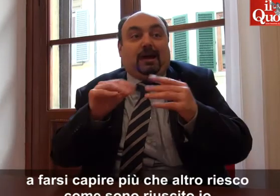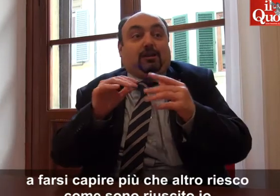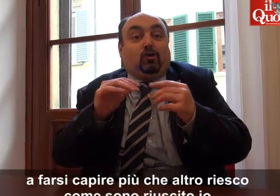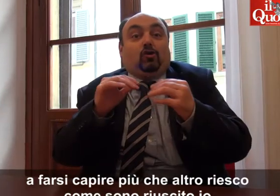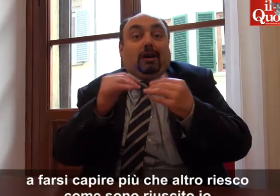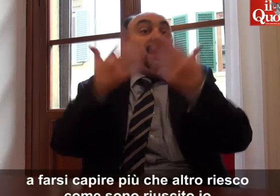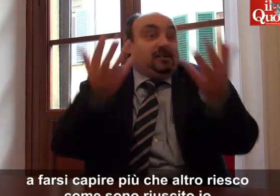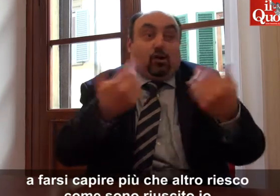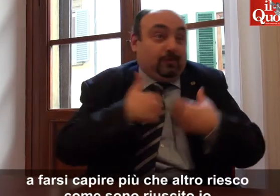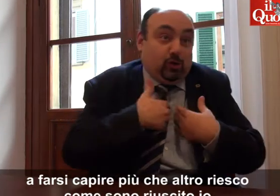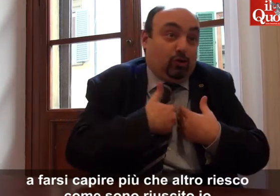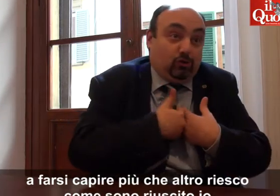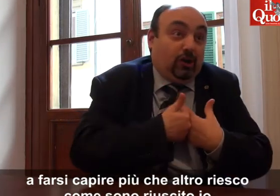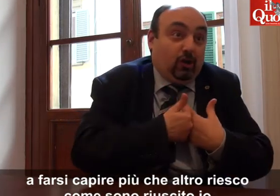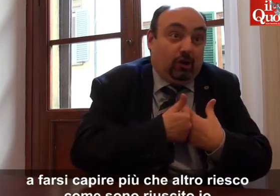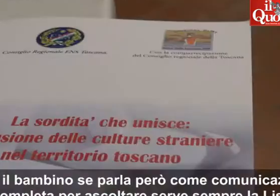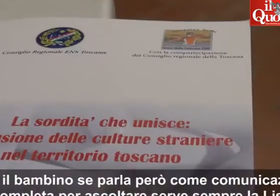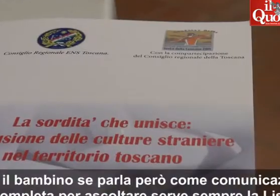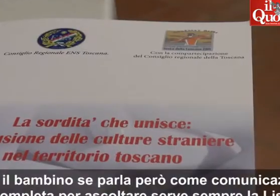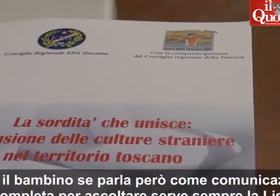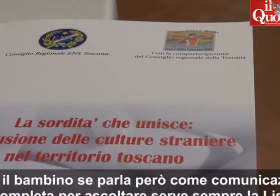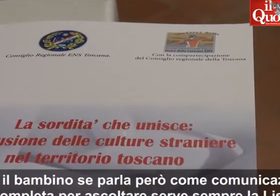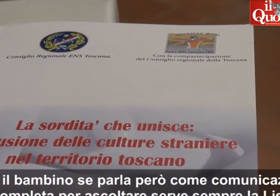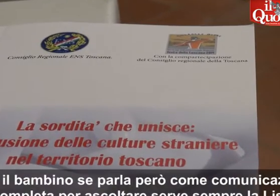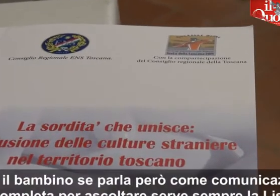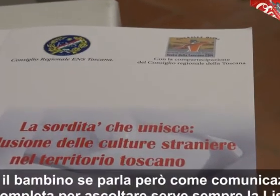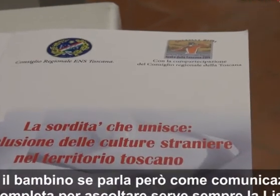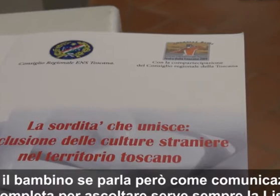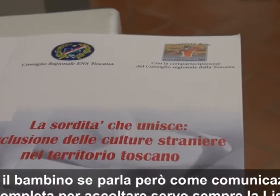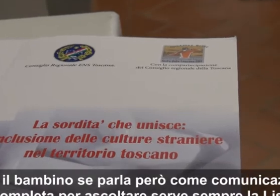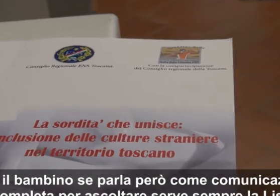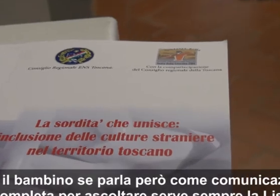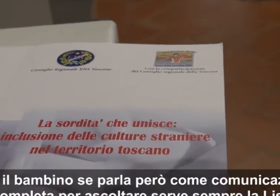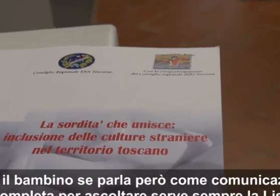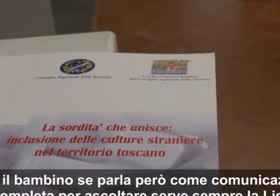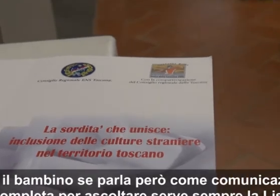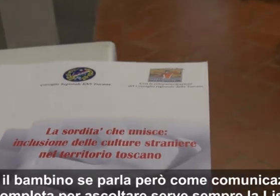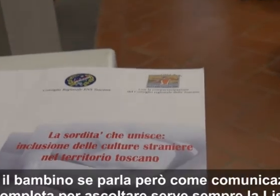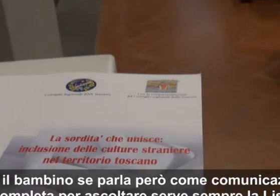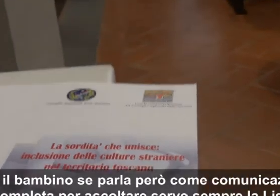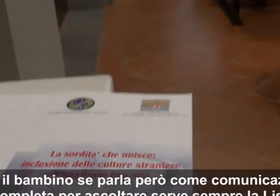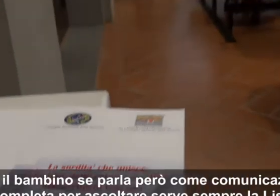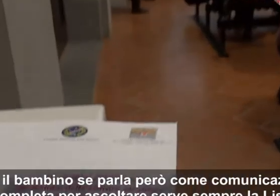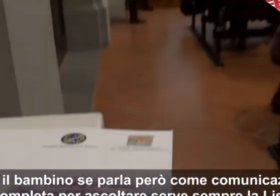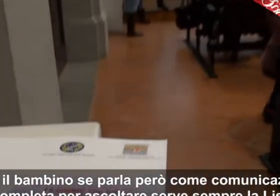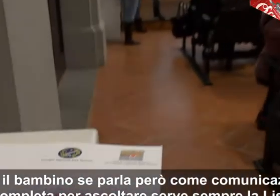altro riesco, come sono riuscito io. Anche il bambino se parla, però come comunicazione completa, per